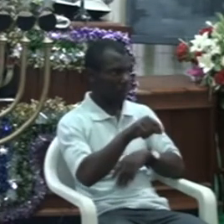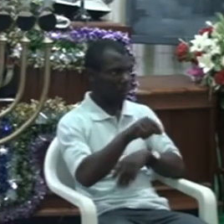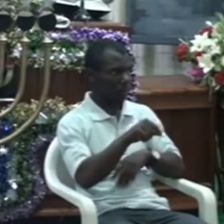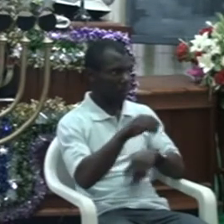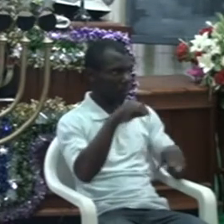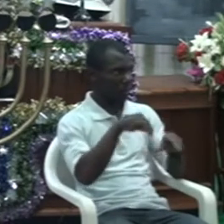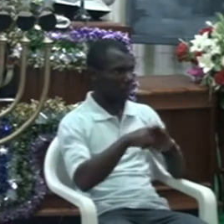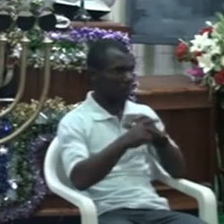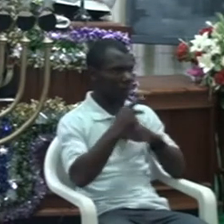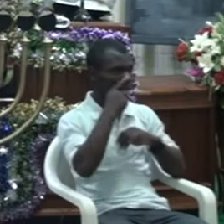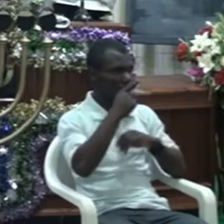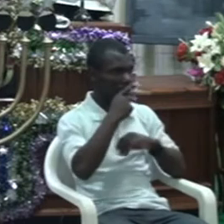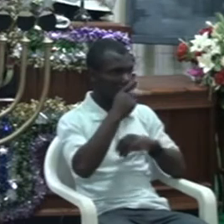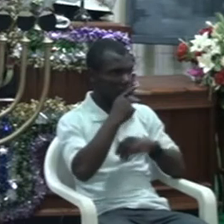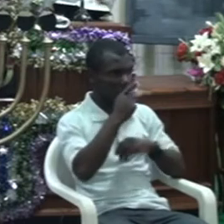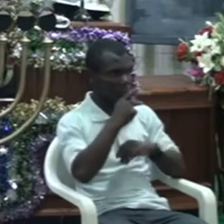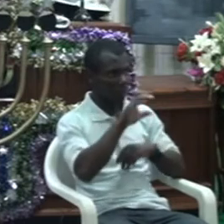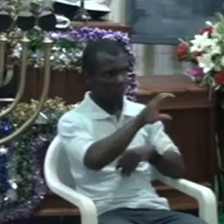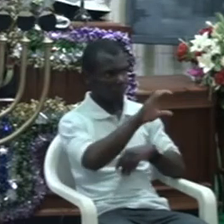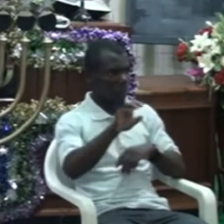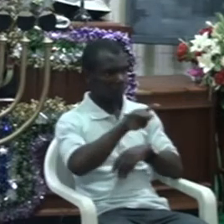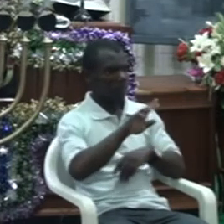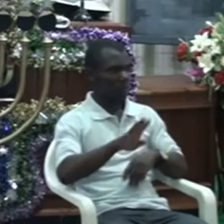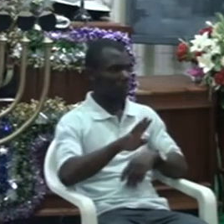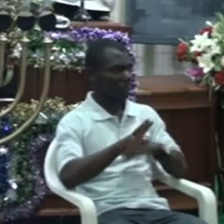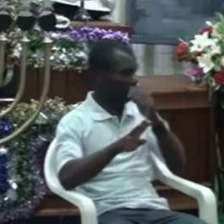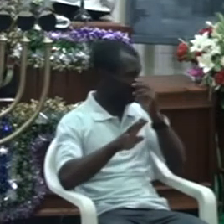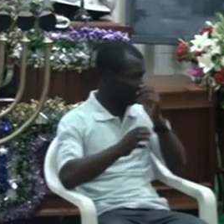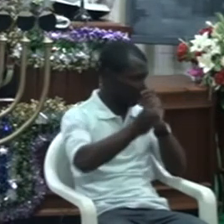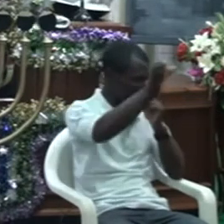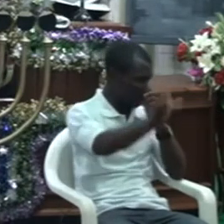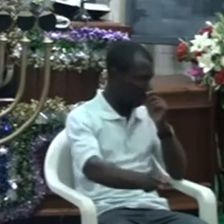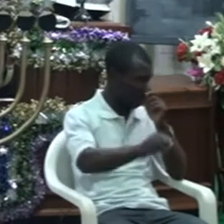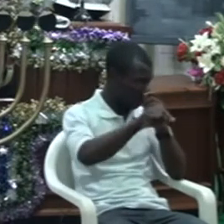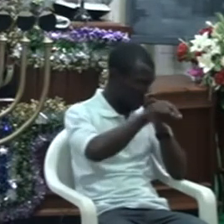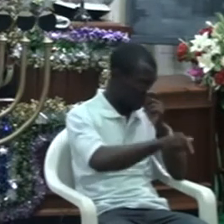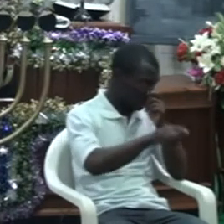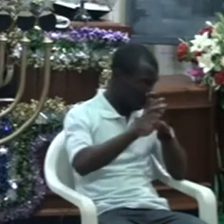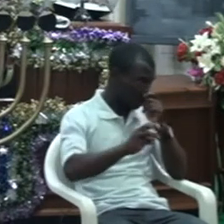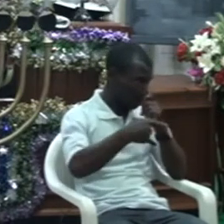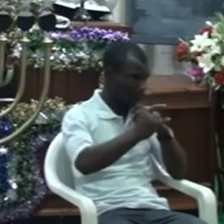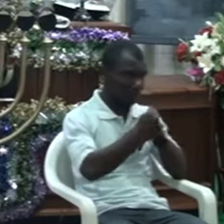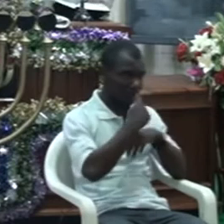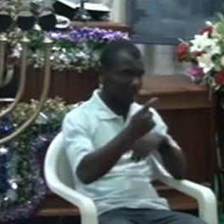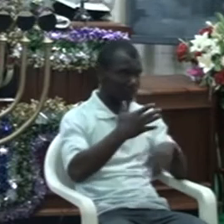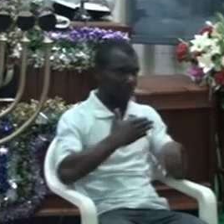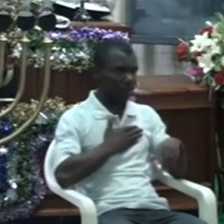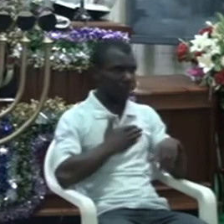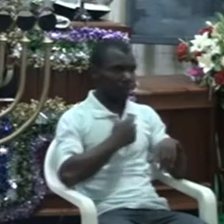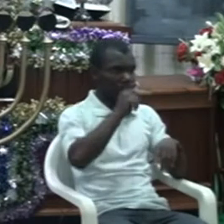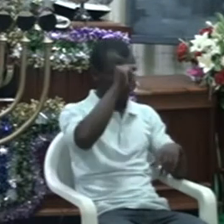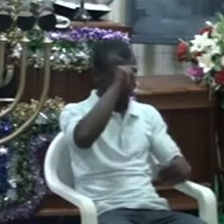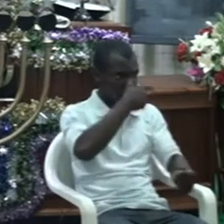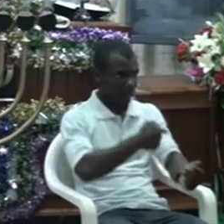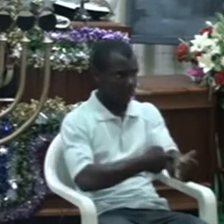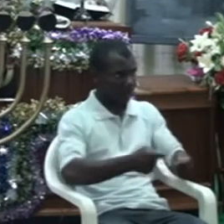23. Il dit dans Proverbe 23. À partir du verset 26. Depuis le verset 26. Anasema, il dit, mon fils, mwana